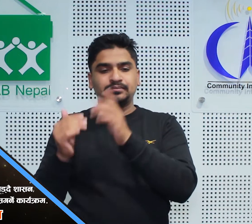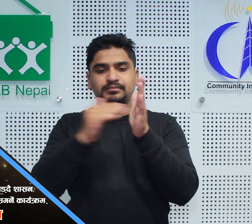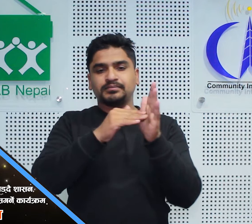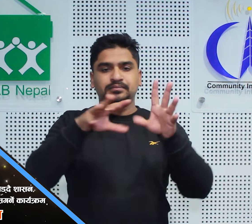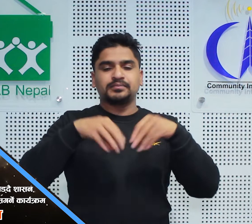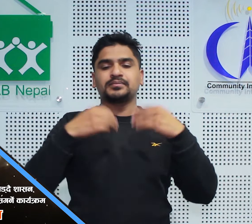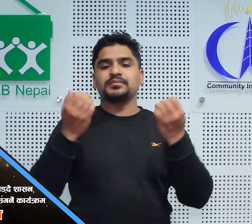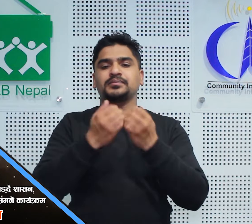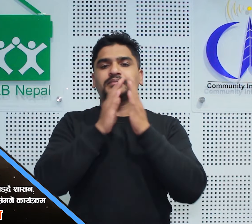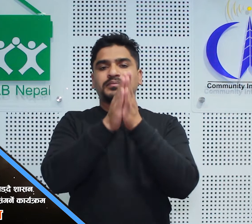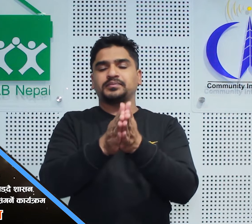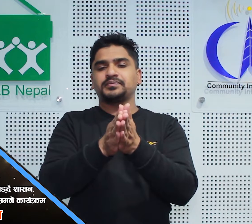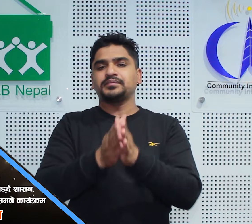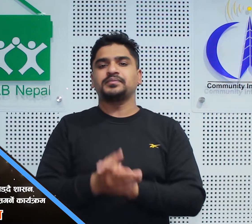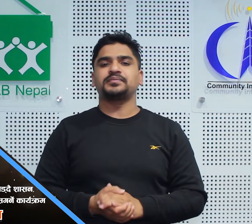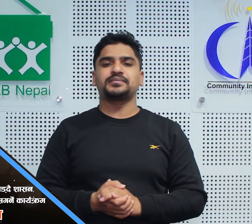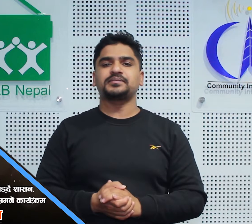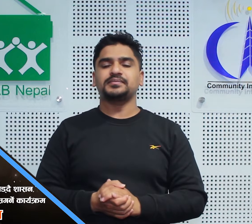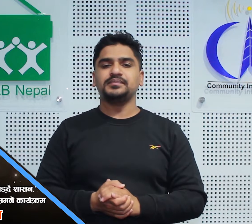ग्रहण गरिदिनु हुन हार्दिक अनुरोध गर्दछु।